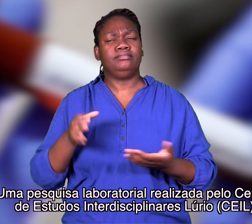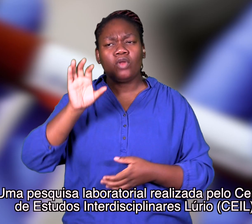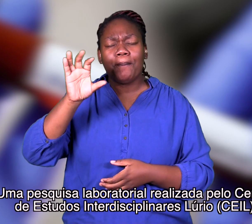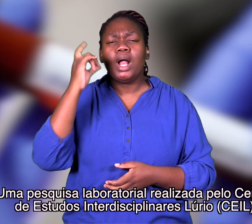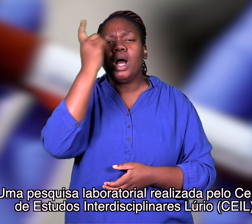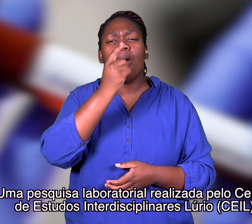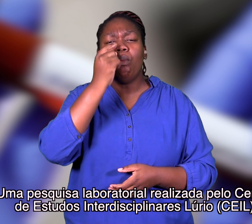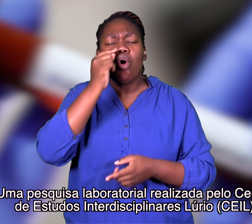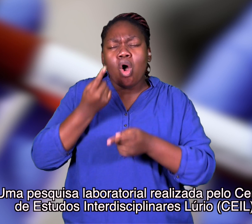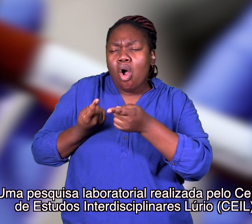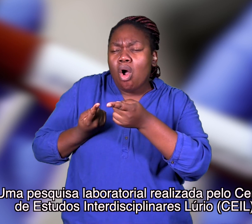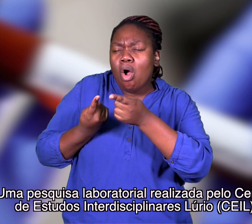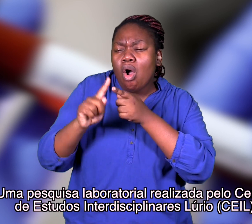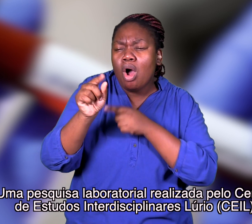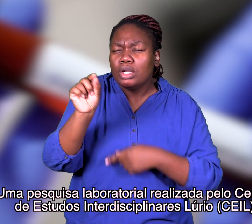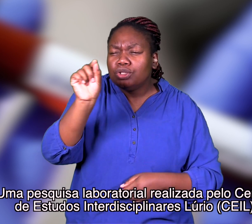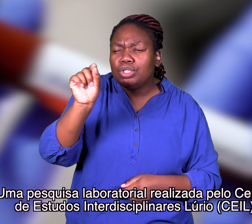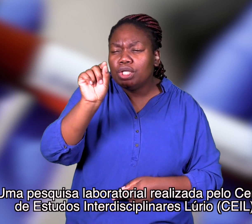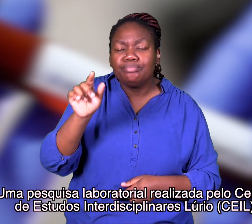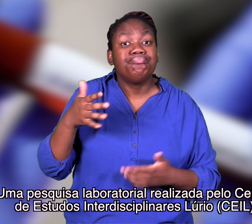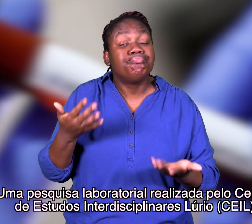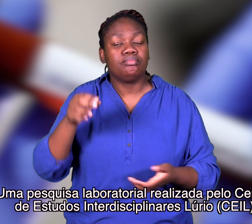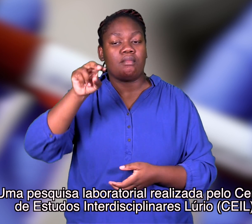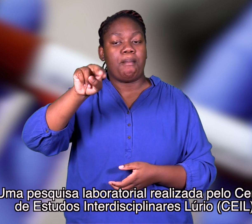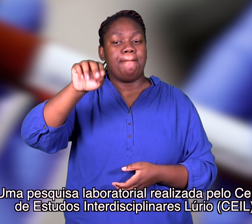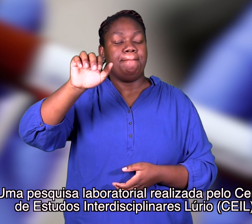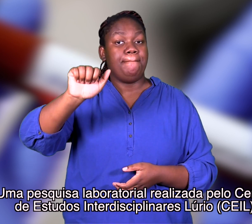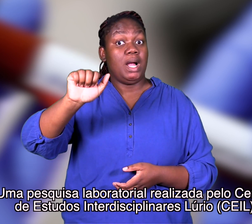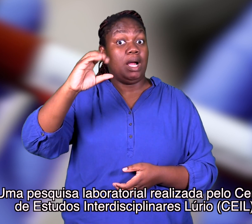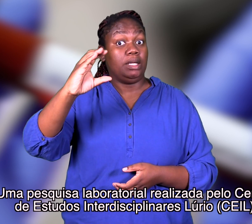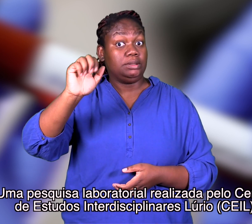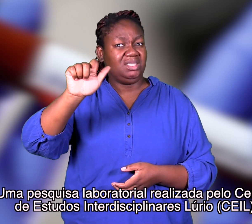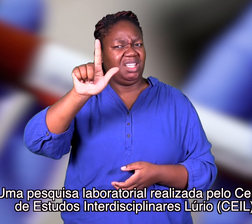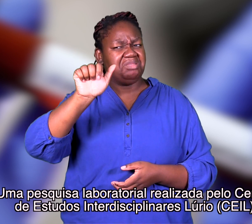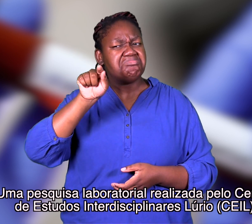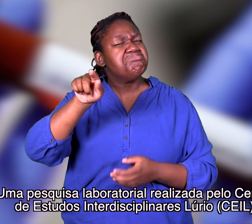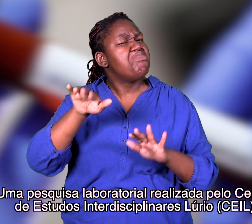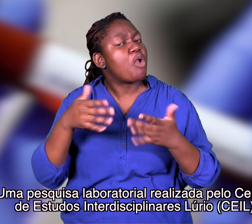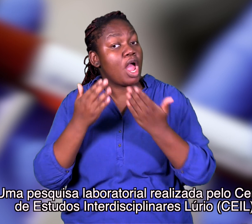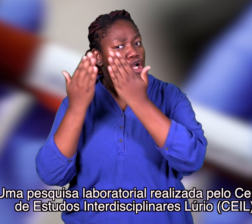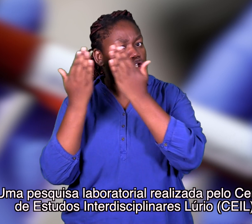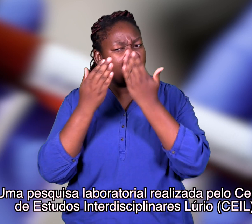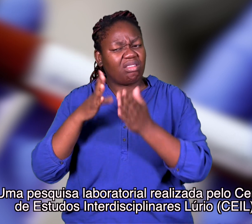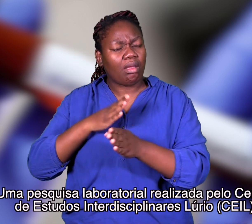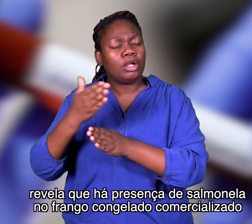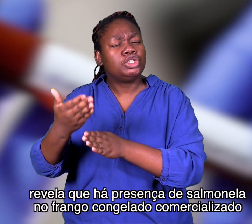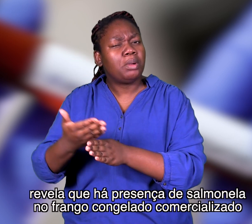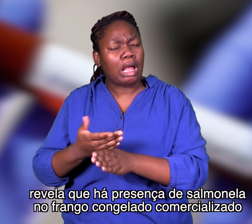Uma pesquisa laboratorial realizada pelo Centro de Estudos Intradisciplinares Lúrio revela que há